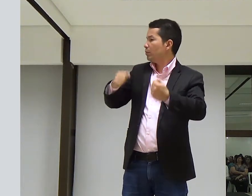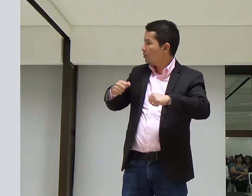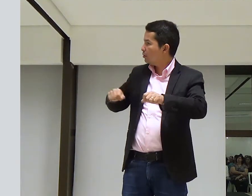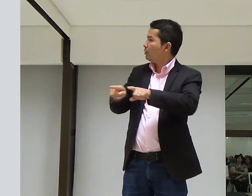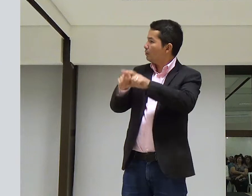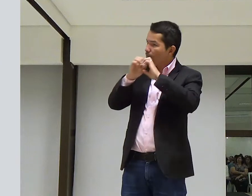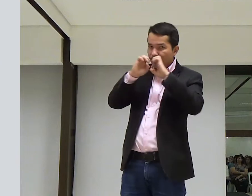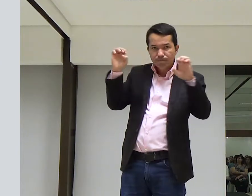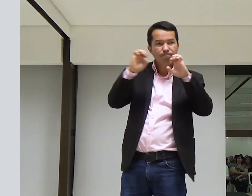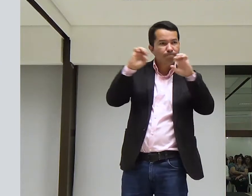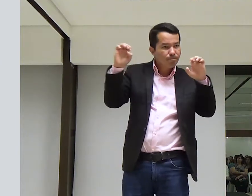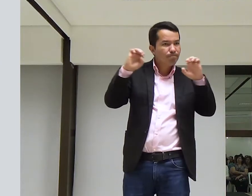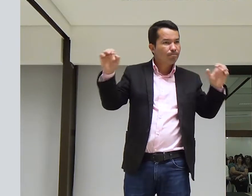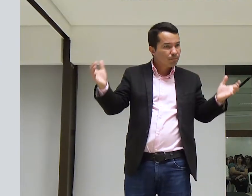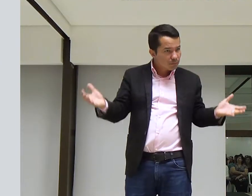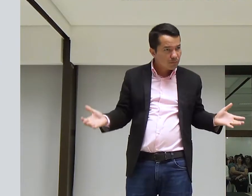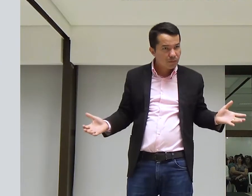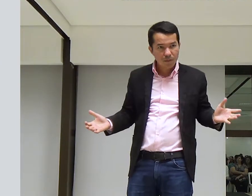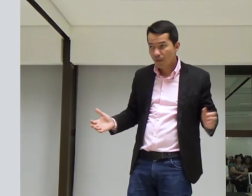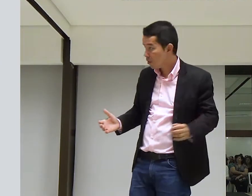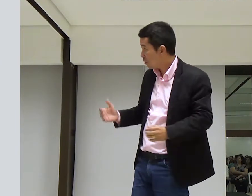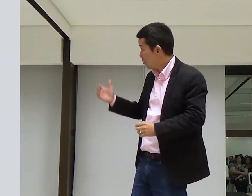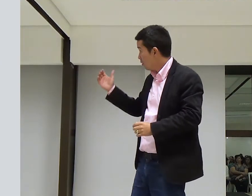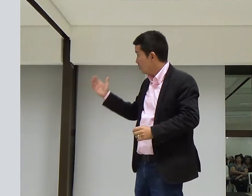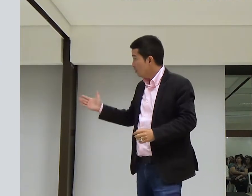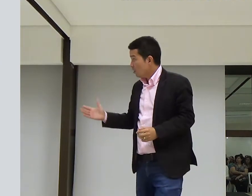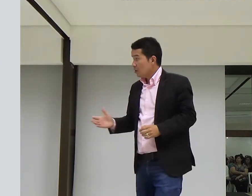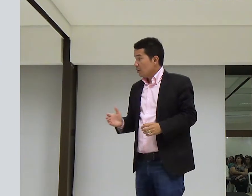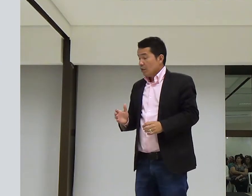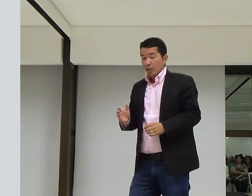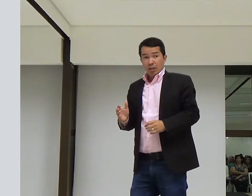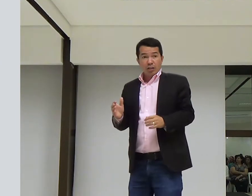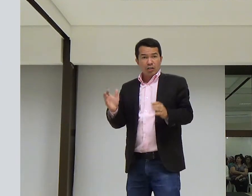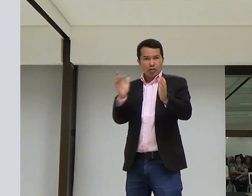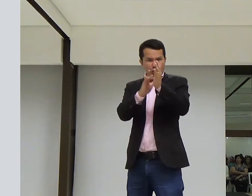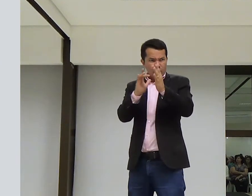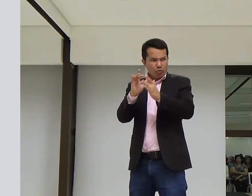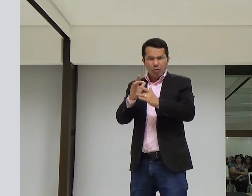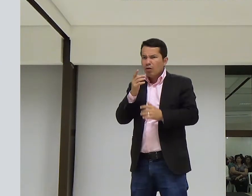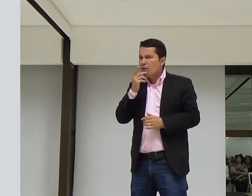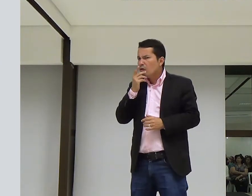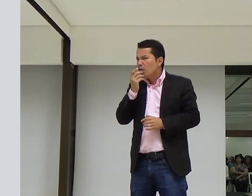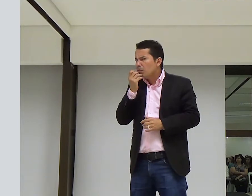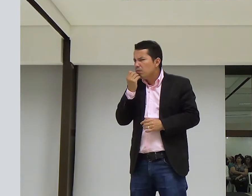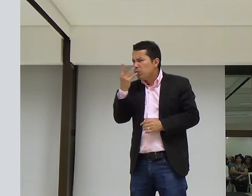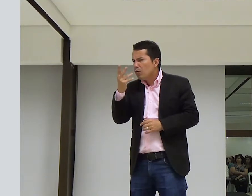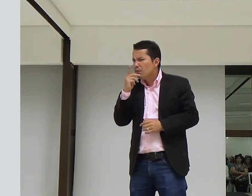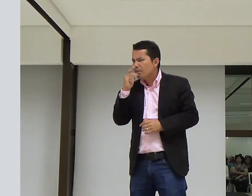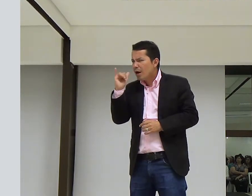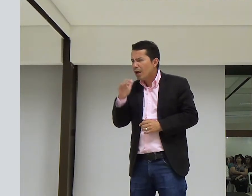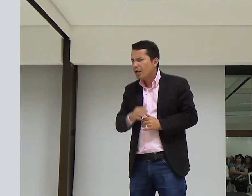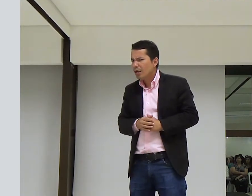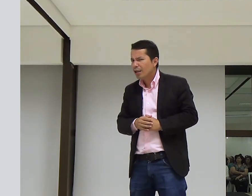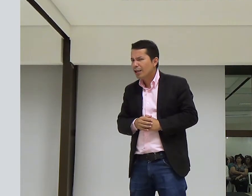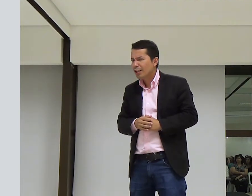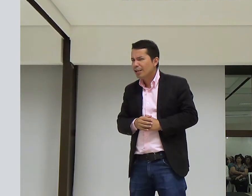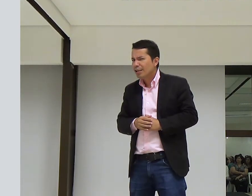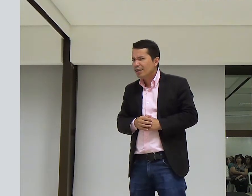vida firme na rocha. E para isso nós precisamos evangelizar. Jesus, ele foi um bom